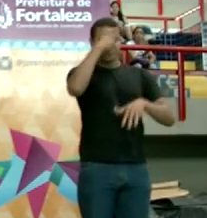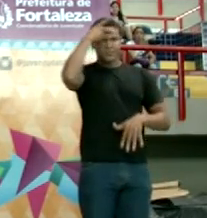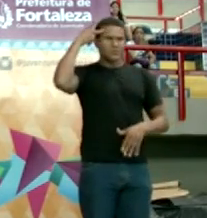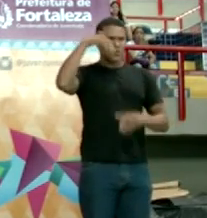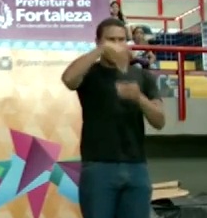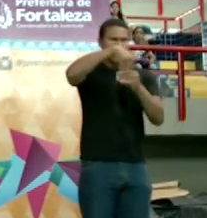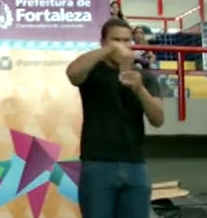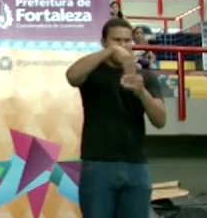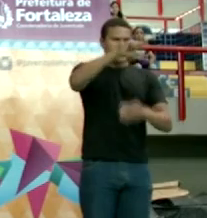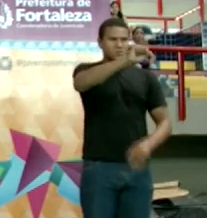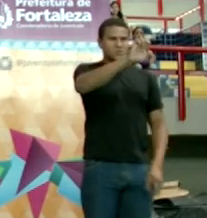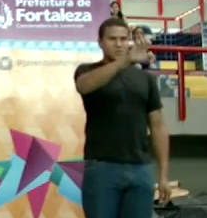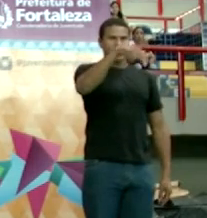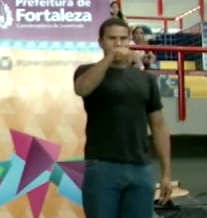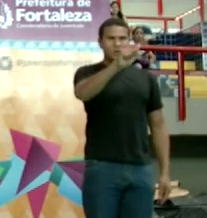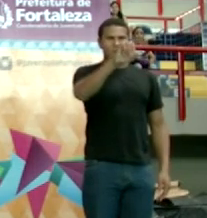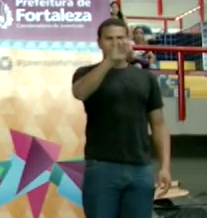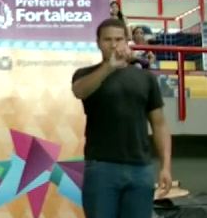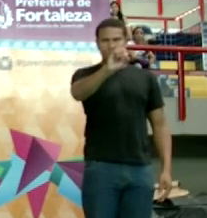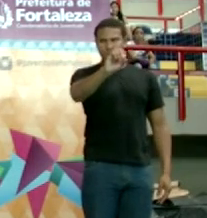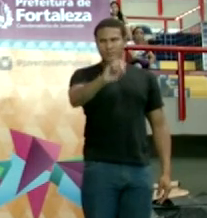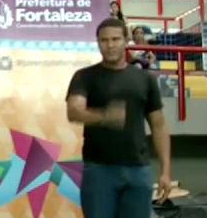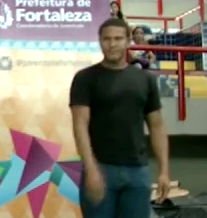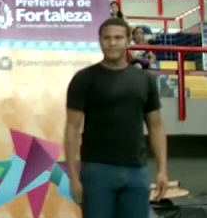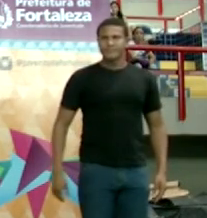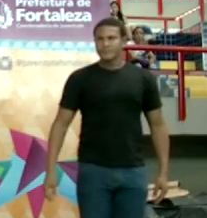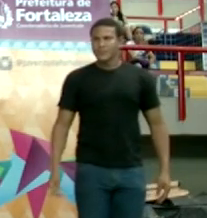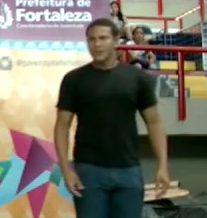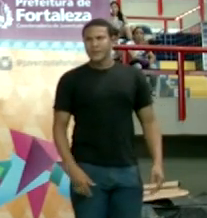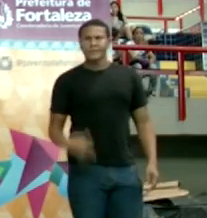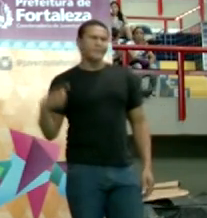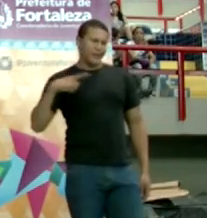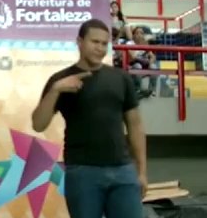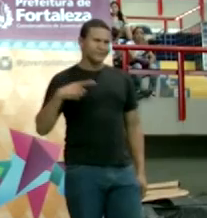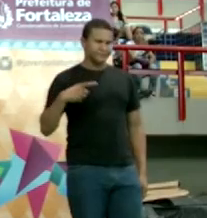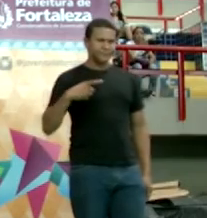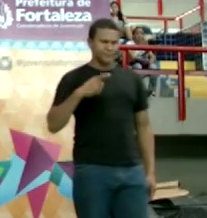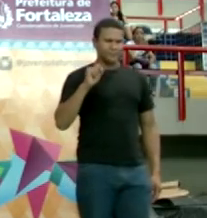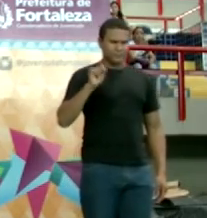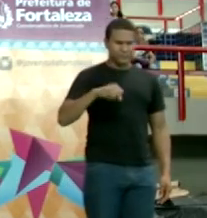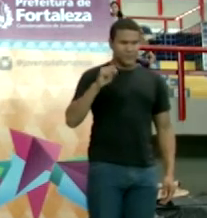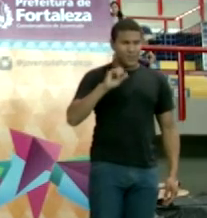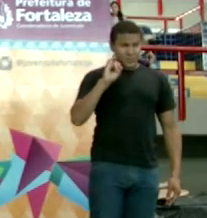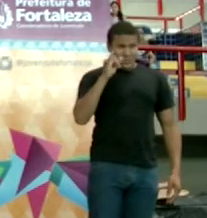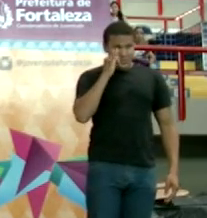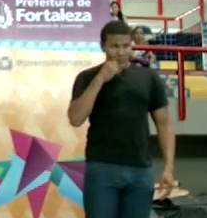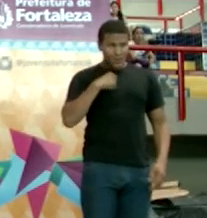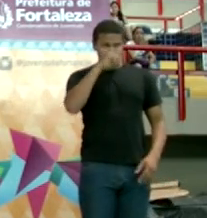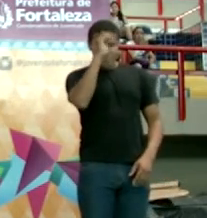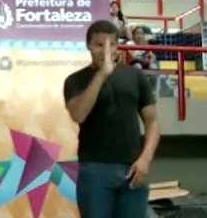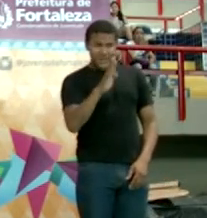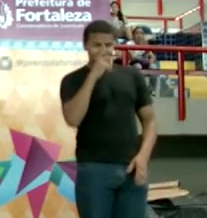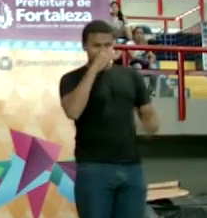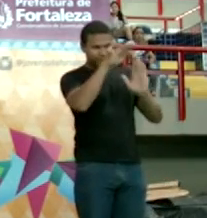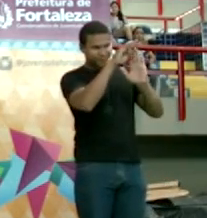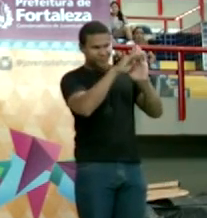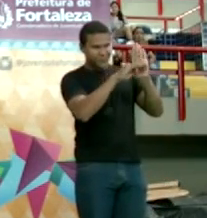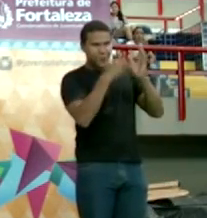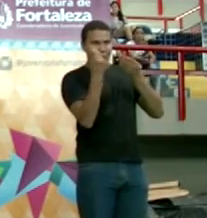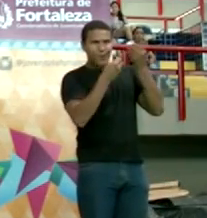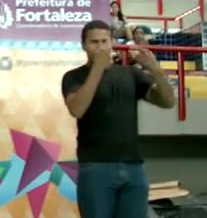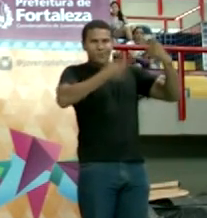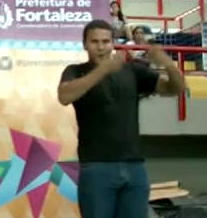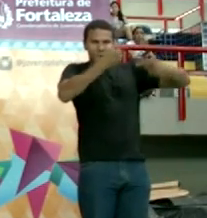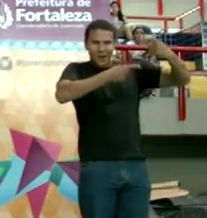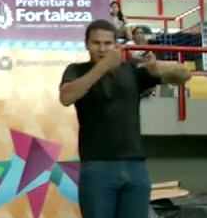sim. Quando a gente observa, pessoal, a composição política brasileira durante o Império, a gente falou